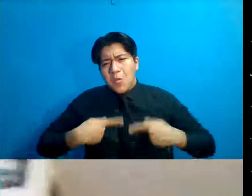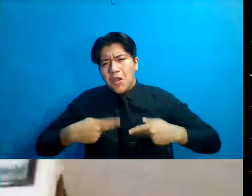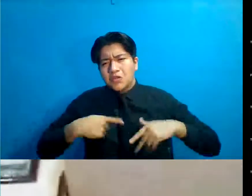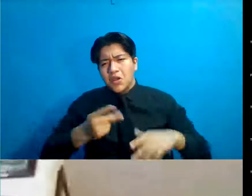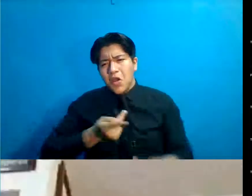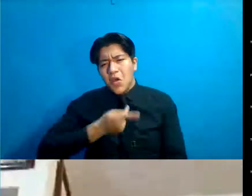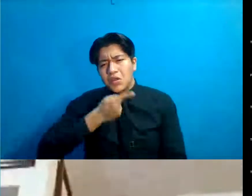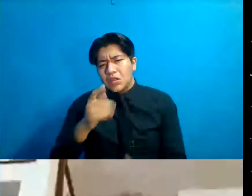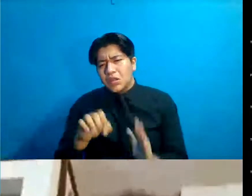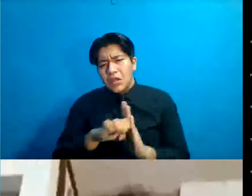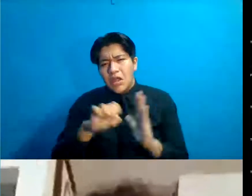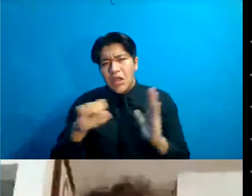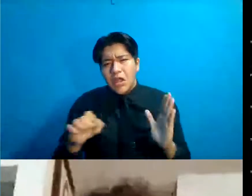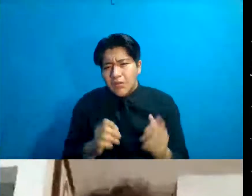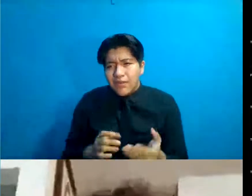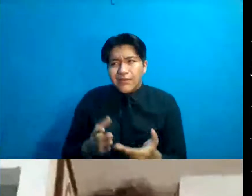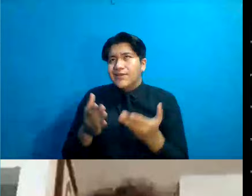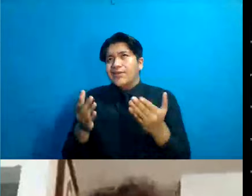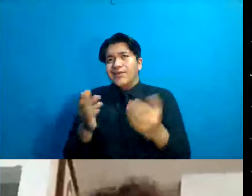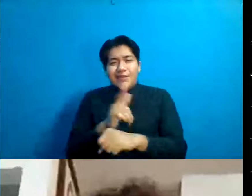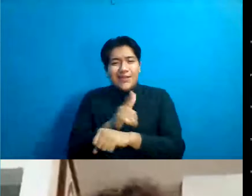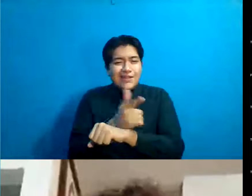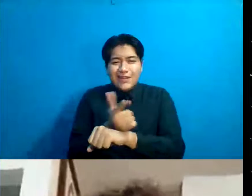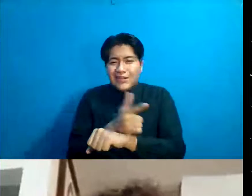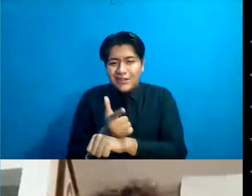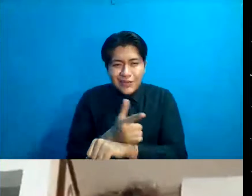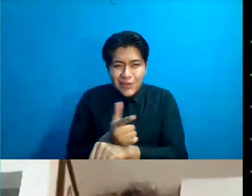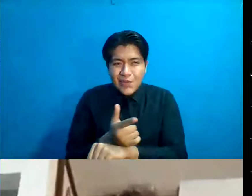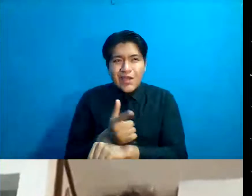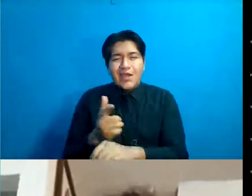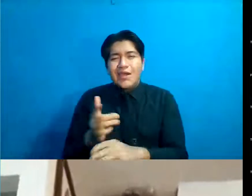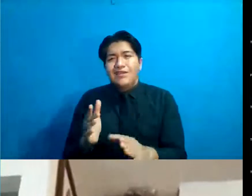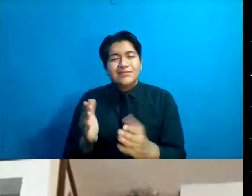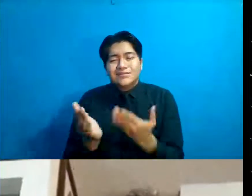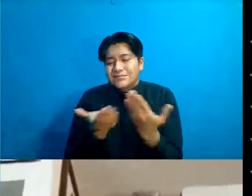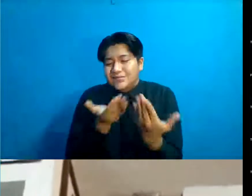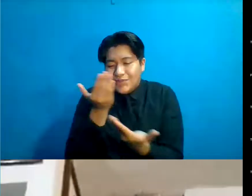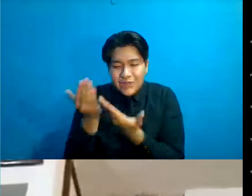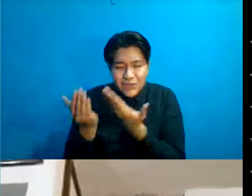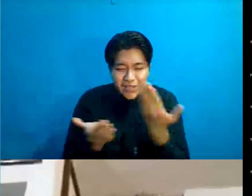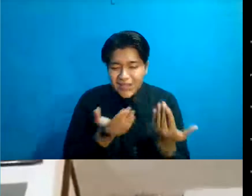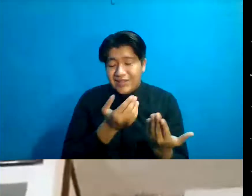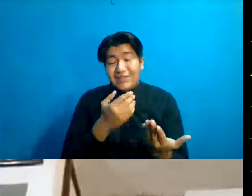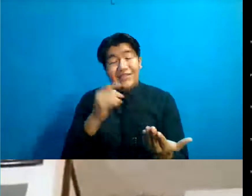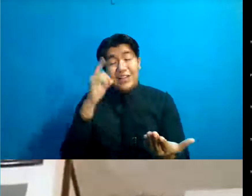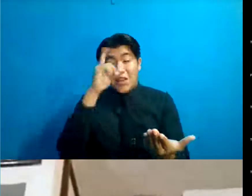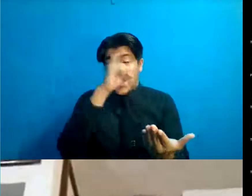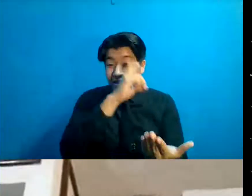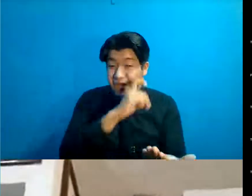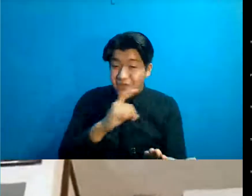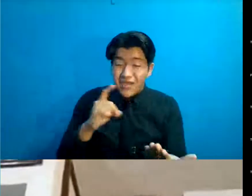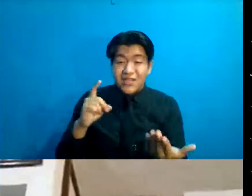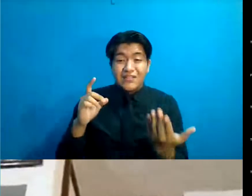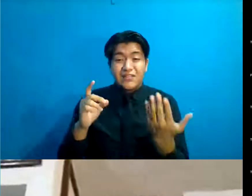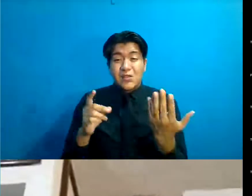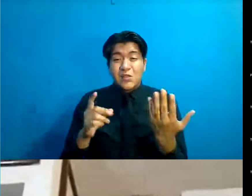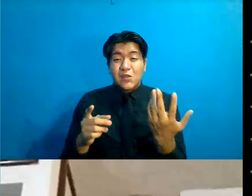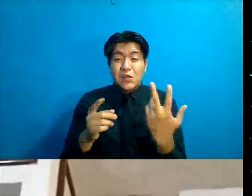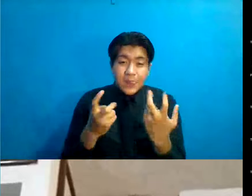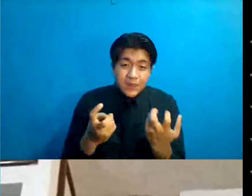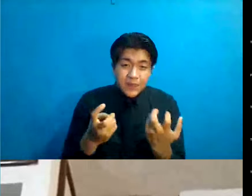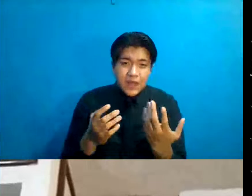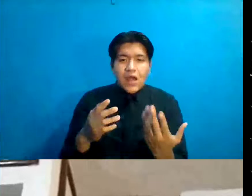estudiar la carrera de licenciatura, pues cuesta, es muy difícil, hay muchas dificultades.